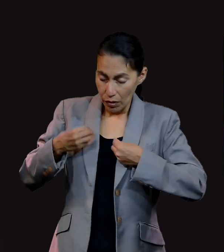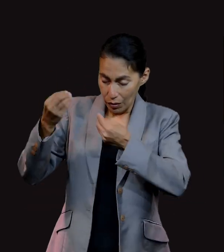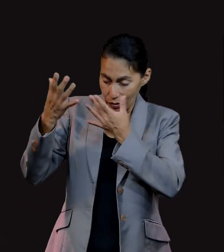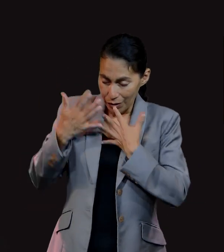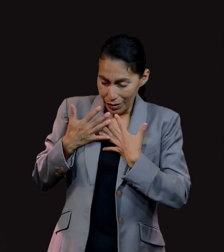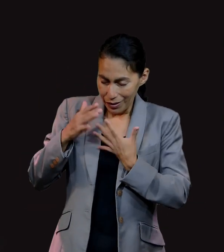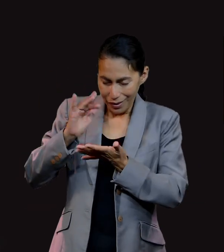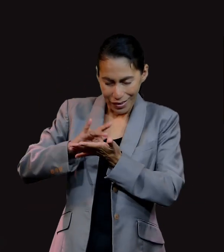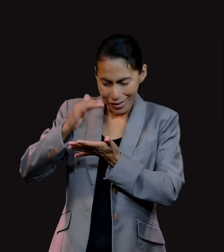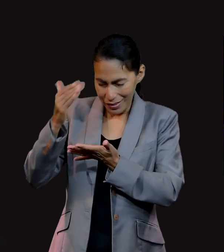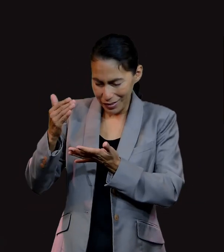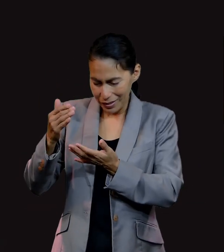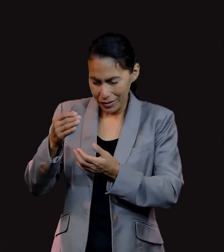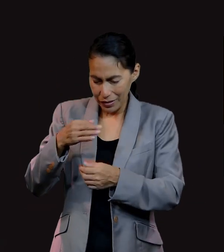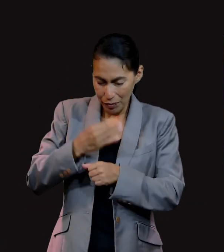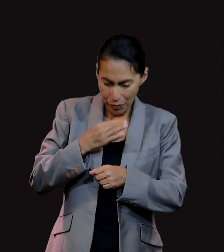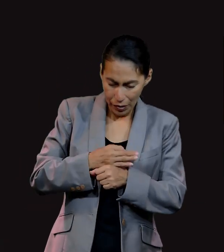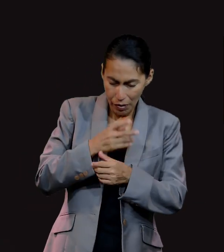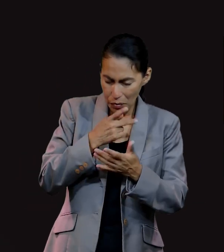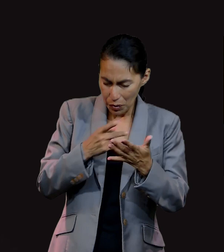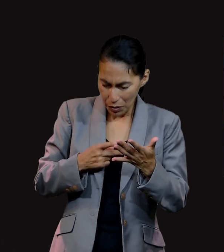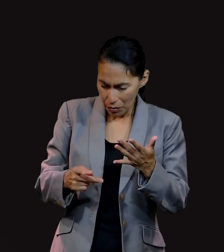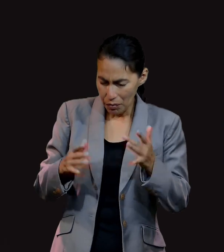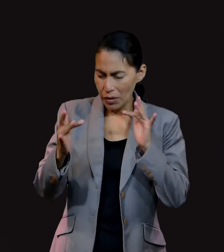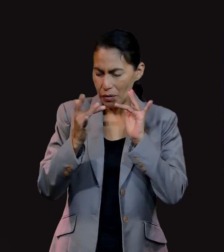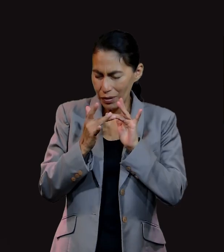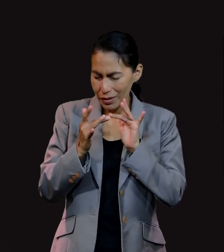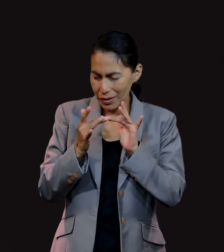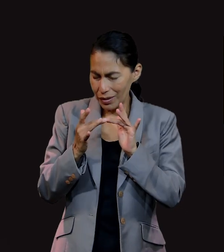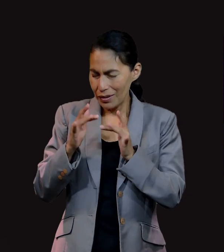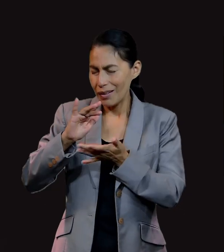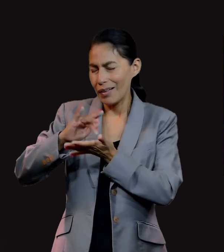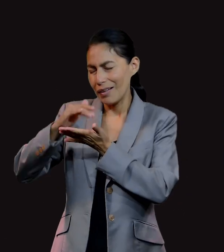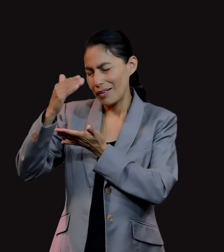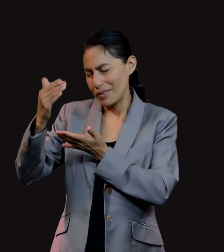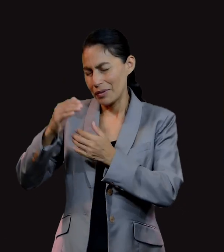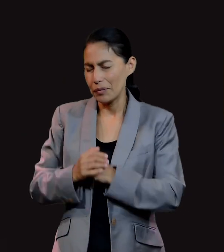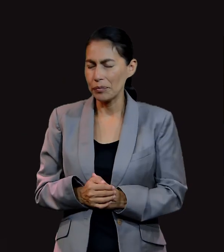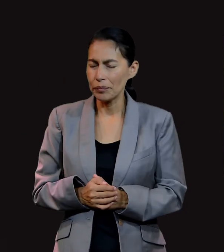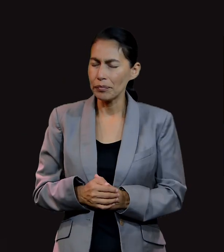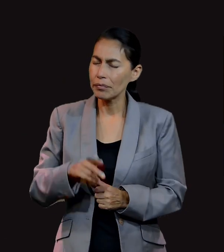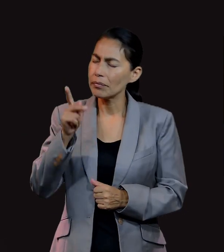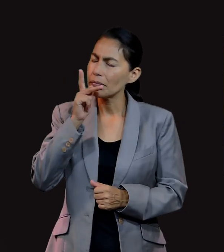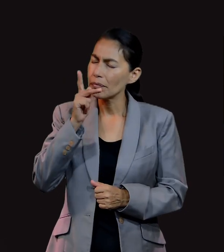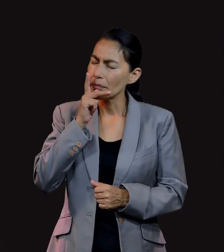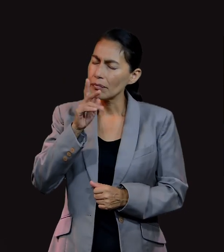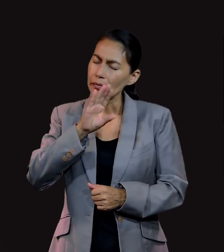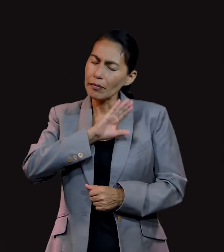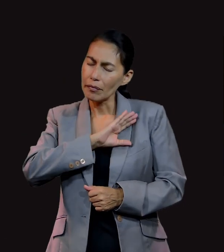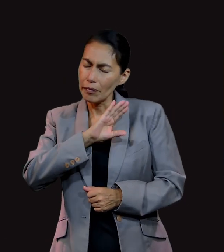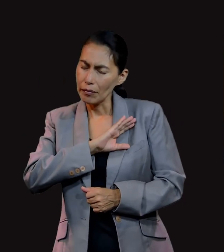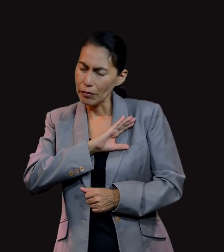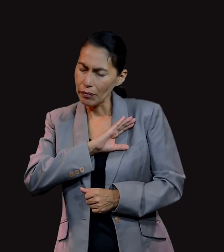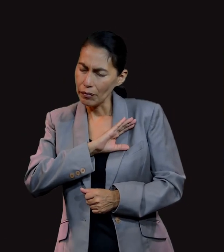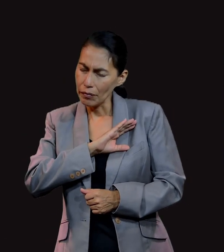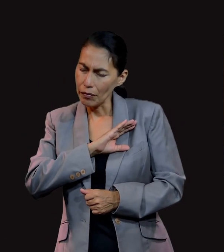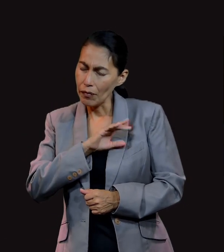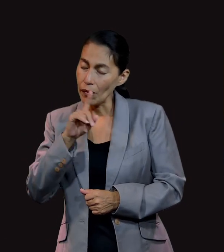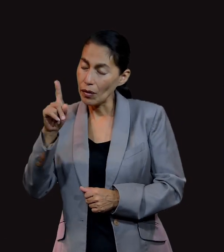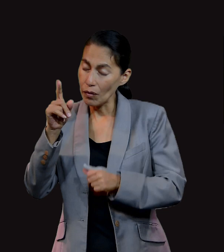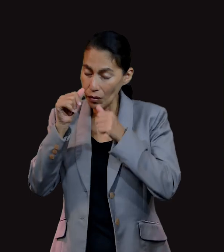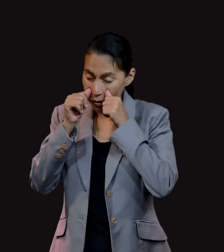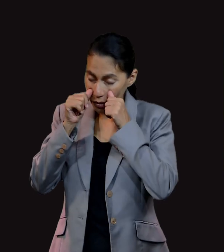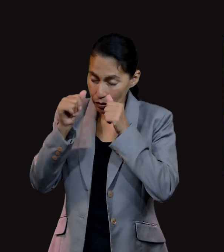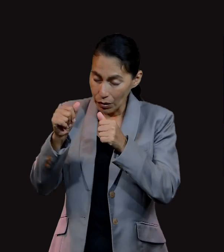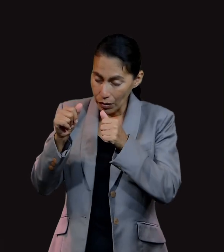por la oportunidad que nos da de estar en este programa Padre querido Usted ha escuchado cada una de